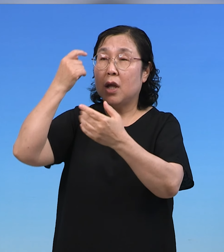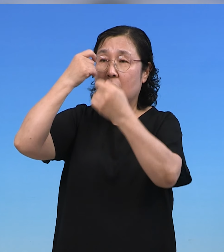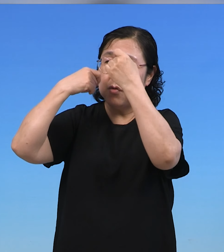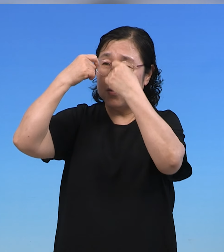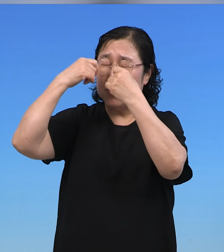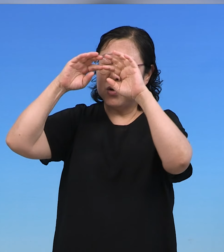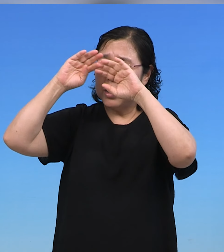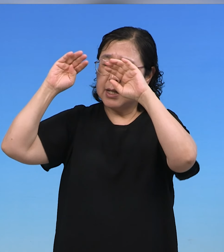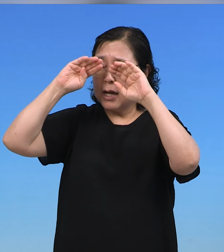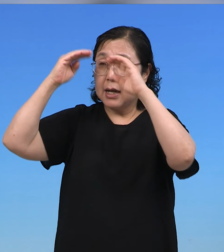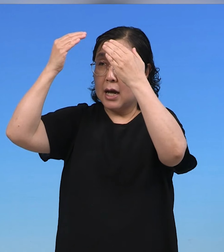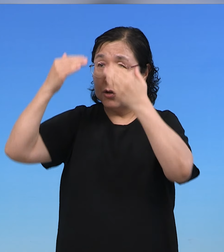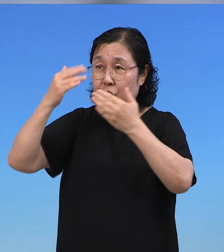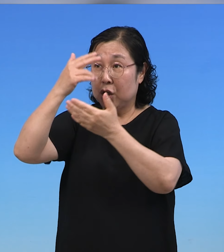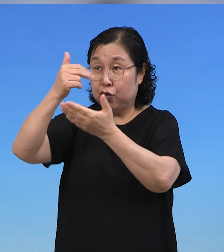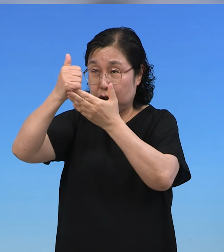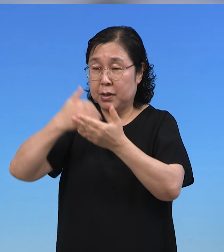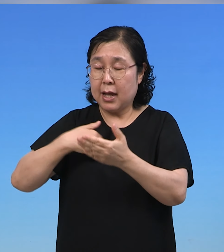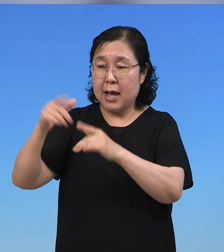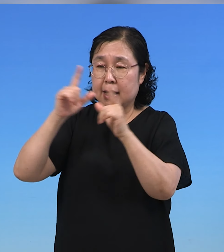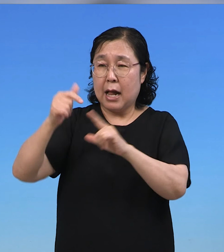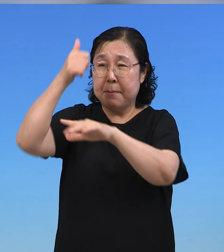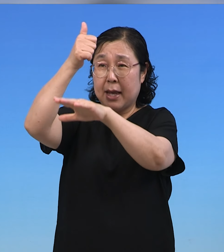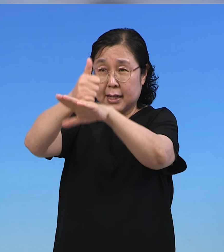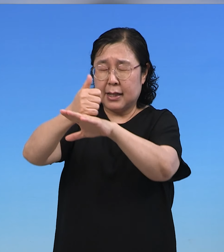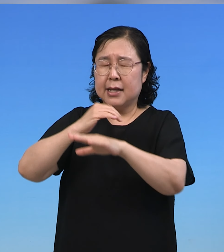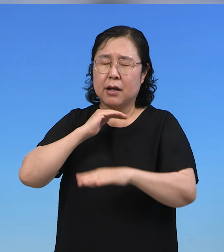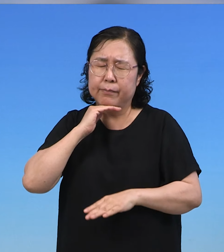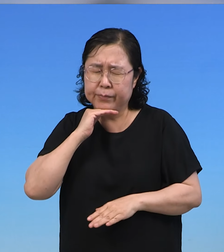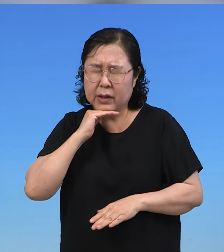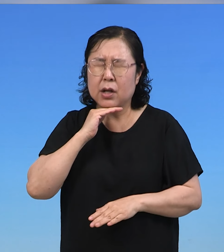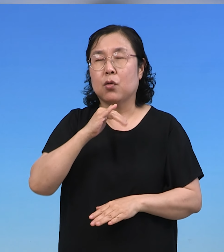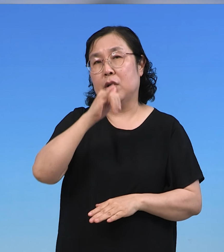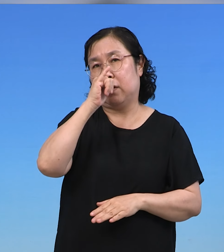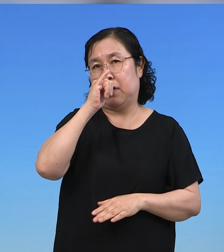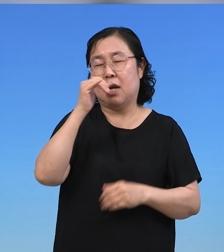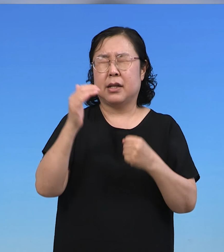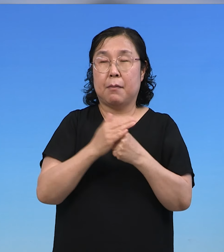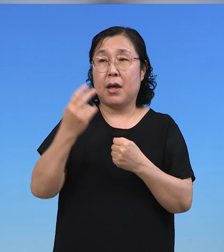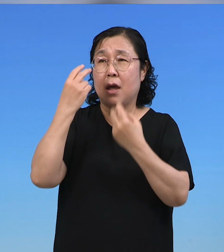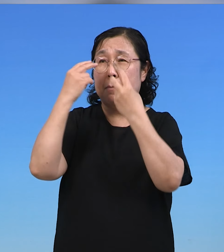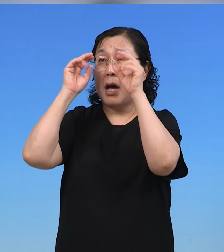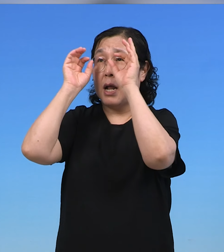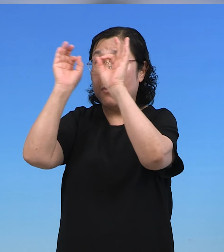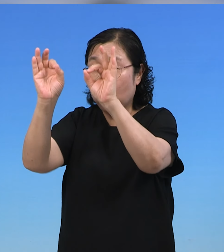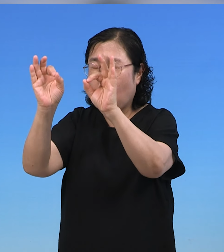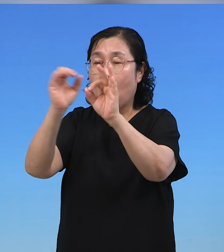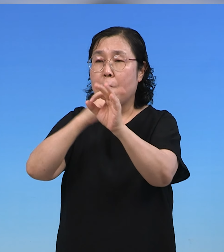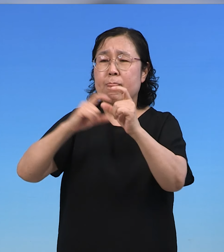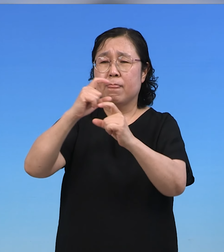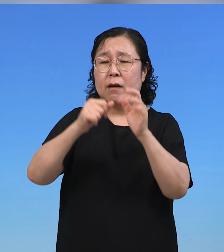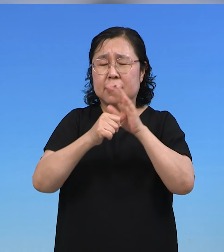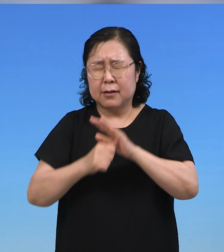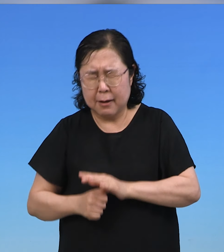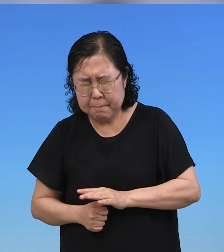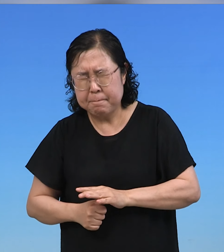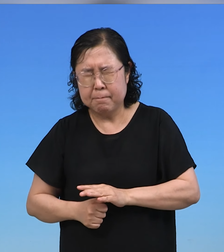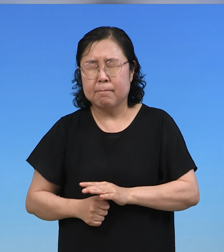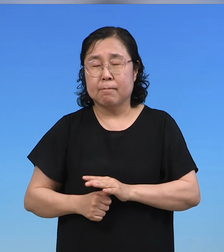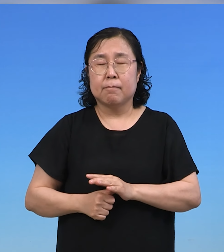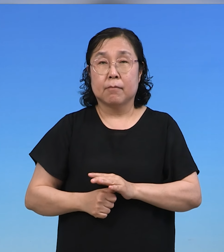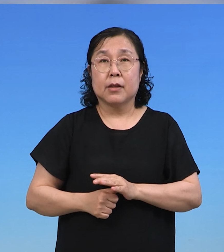우리 인생 끝 길목에서 기다리고 계시다는 거, 더 견디며 더 참아내며, 그래서 여러분 이 찬양 후렴부터